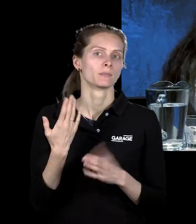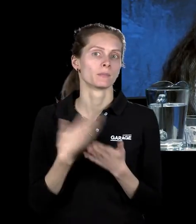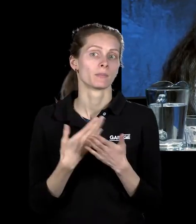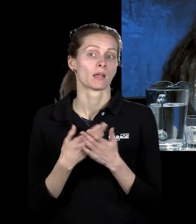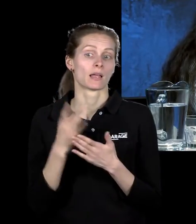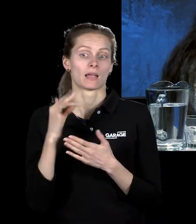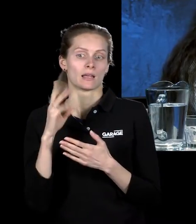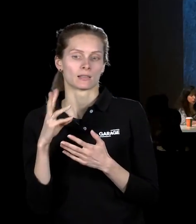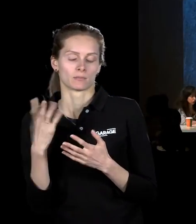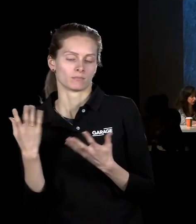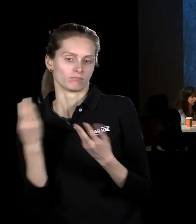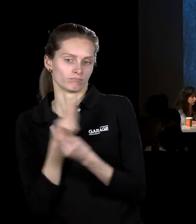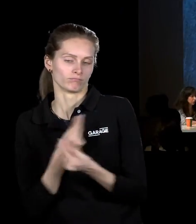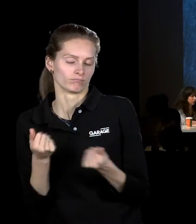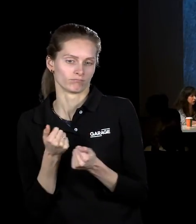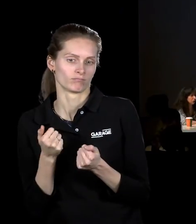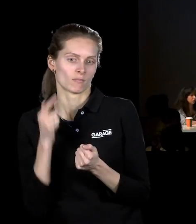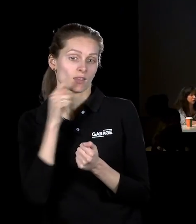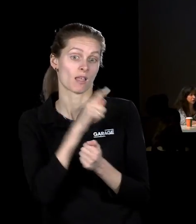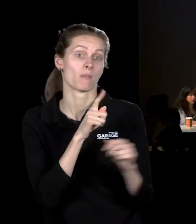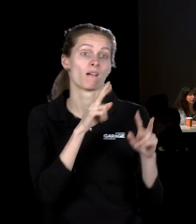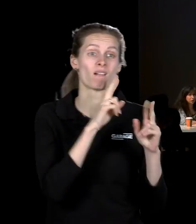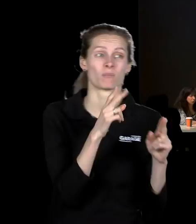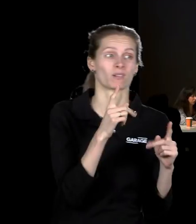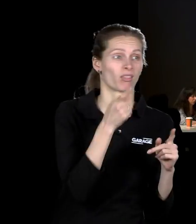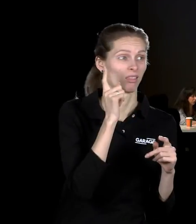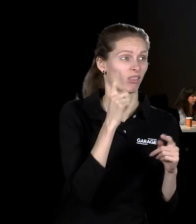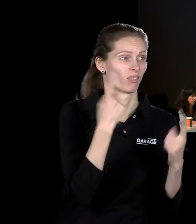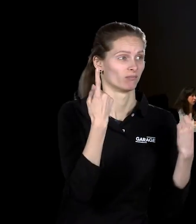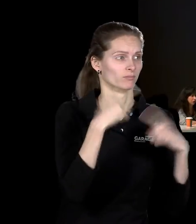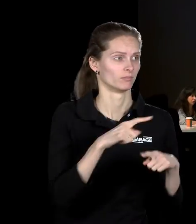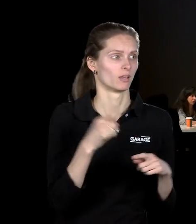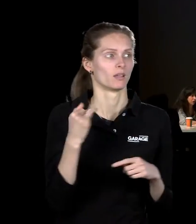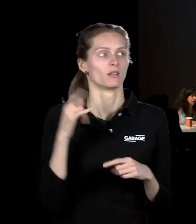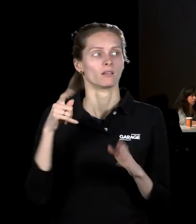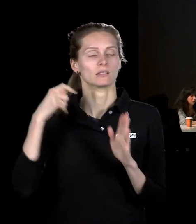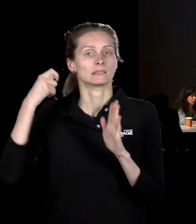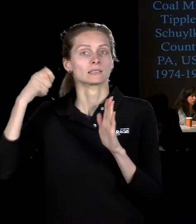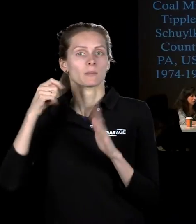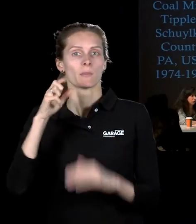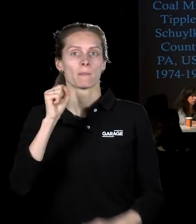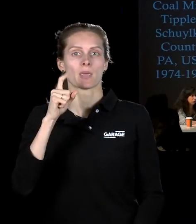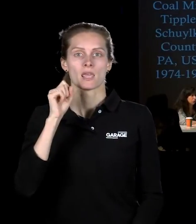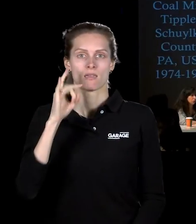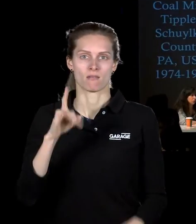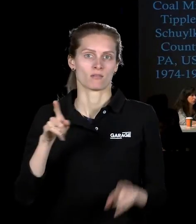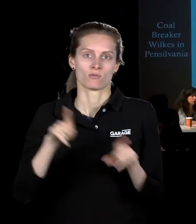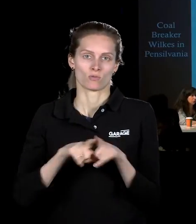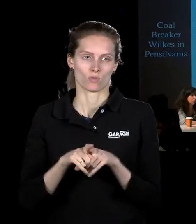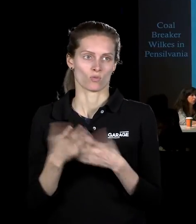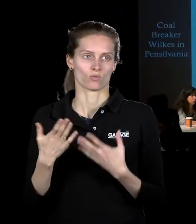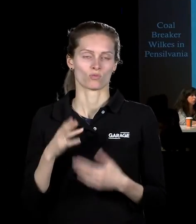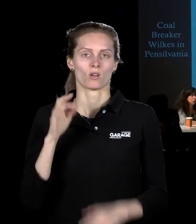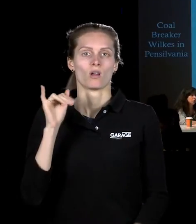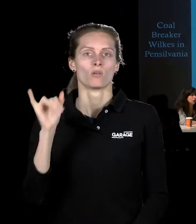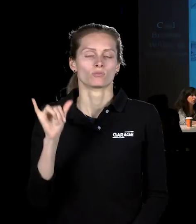исчезнувшей цивилизации. И такие же руины исчезнувшей цивилизации, собственно говоря, снимают Бехеры, про которых тоже кто-то